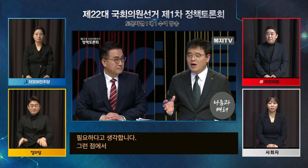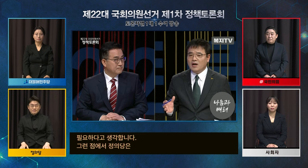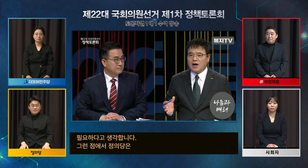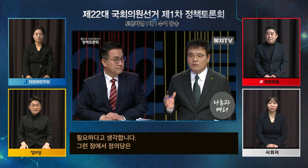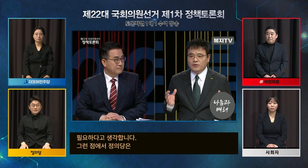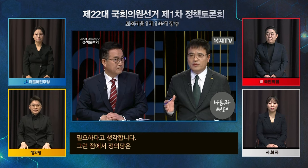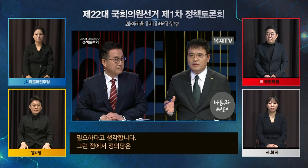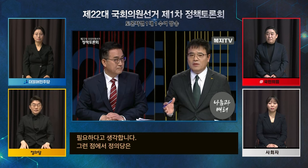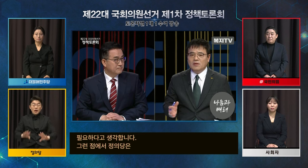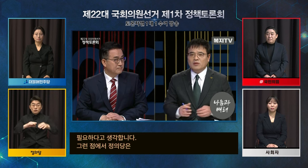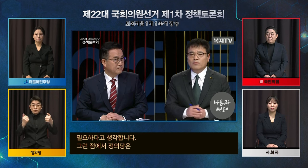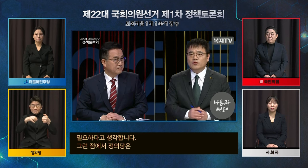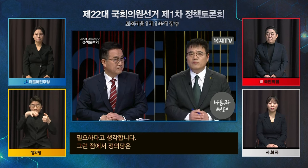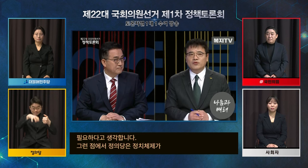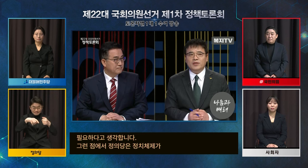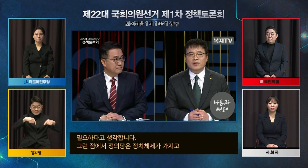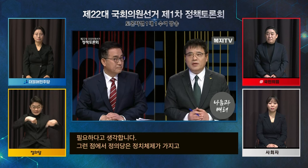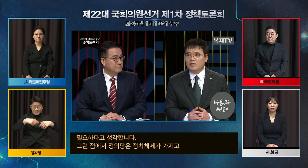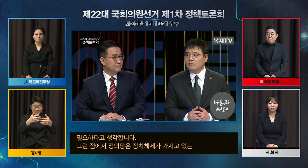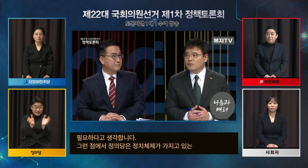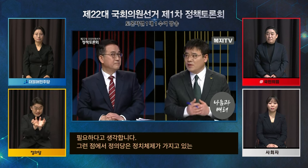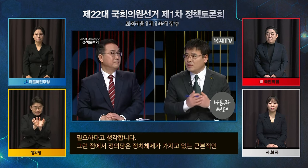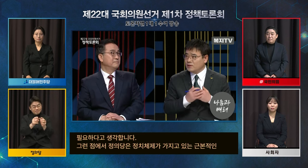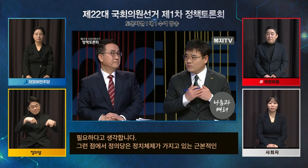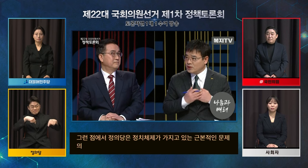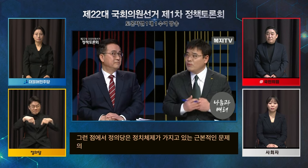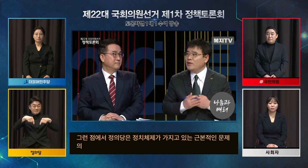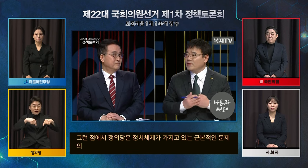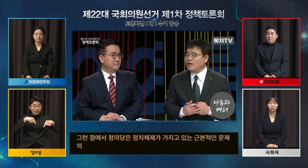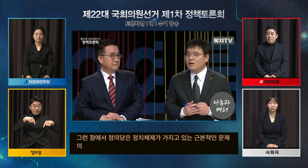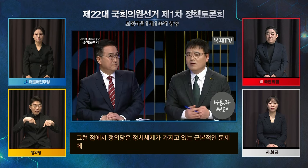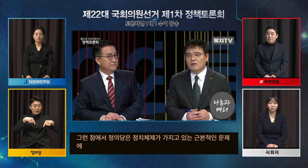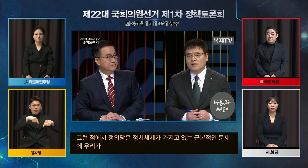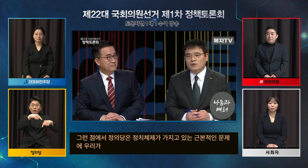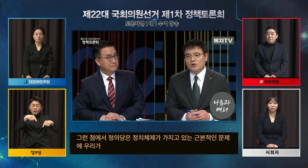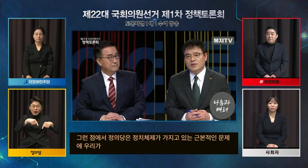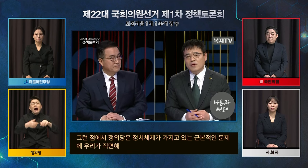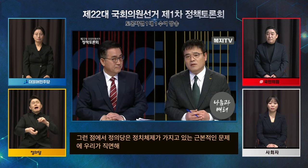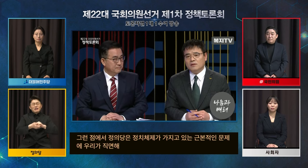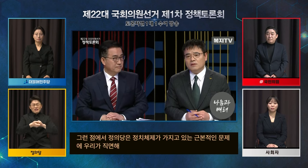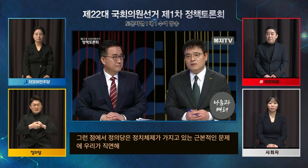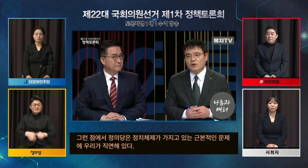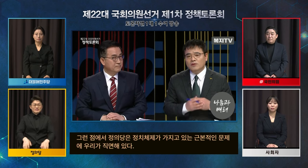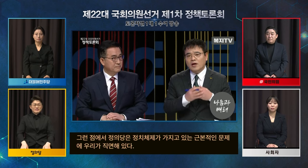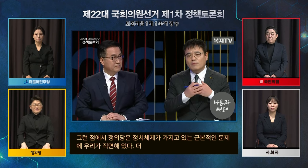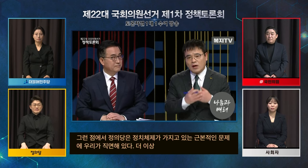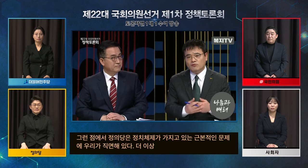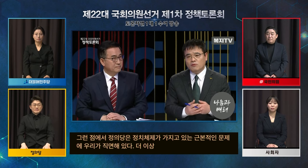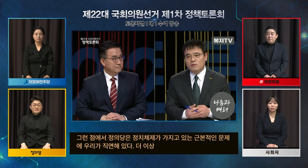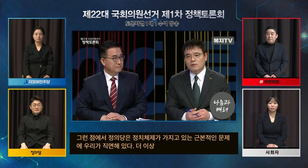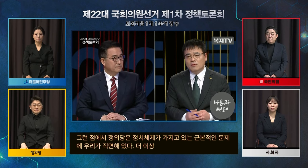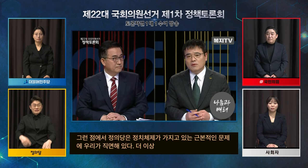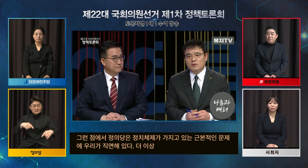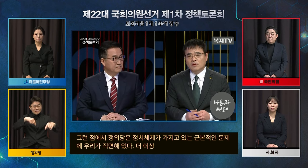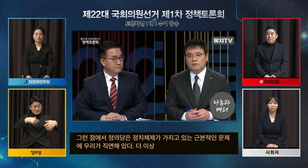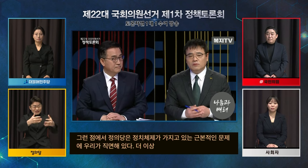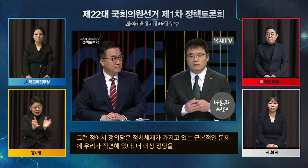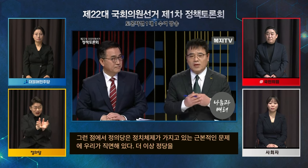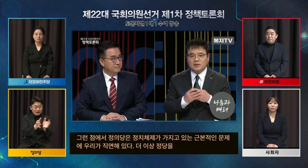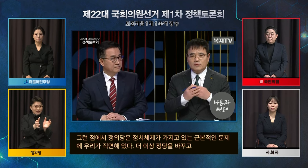체제가 갖고 있는 근본적 문제에 우리가 지금 직면에 있다. 더 이상 정당을 바꾸고